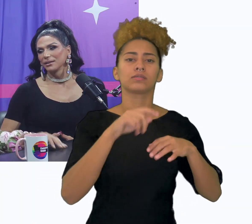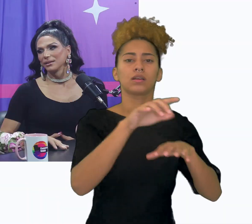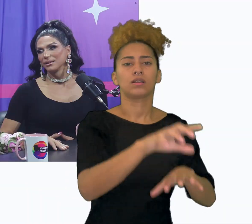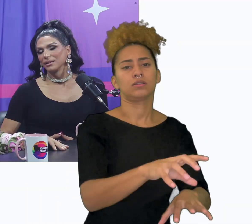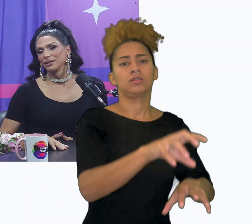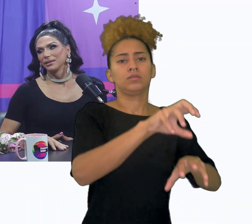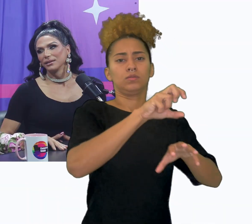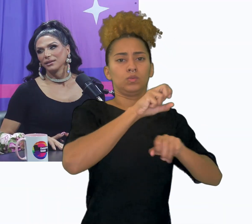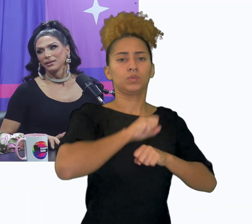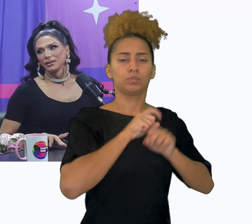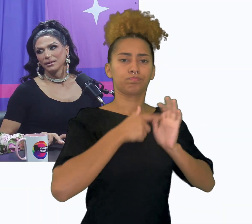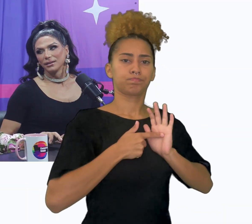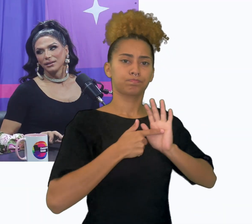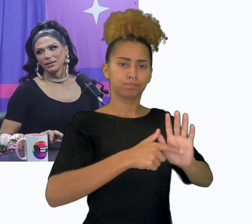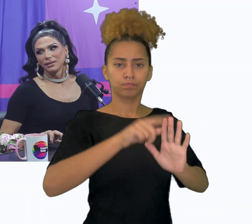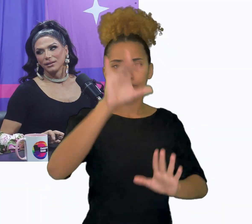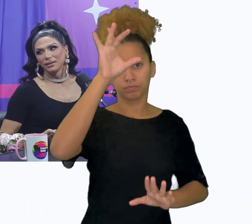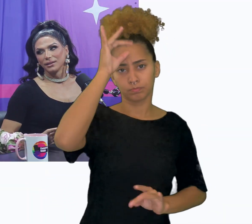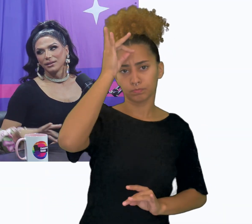né? E